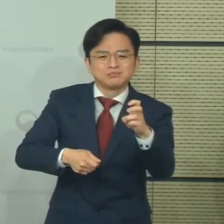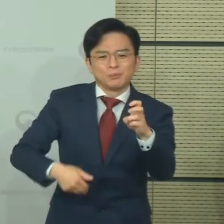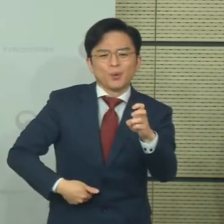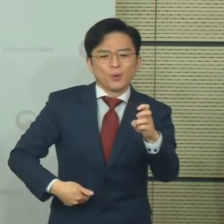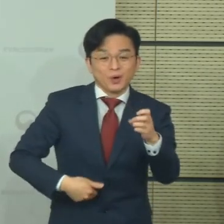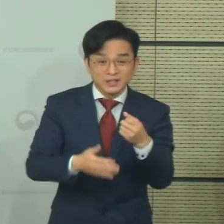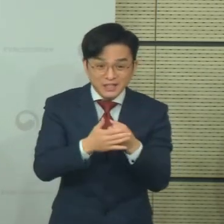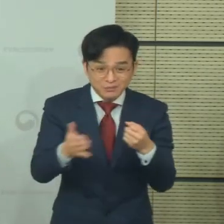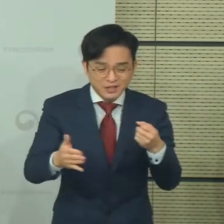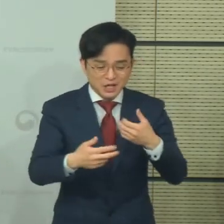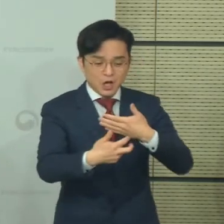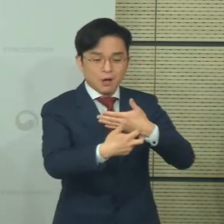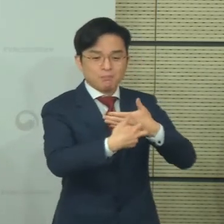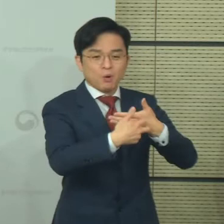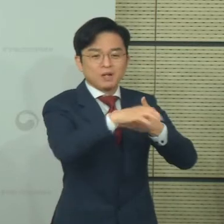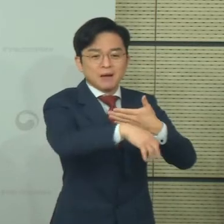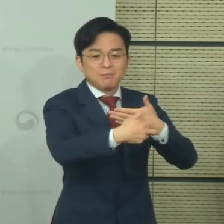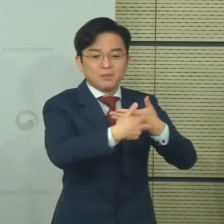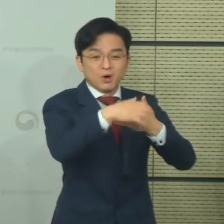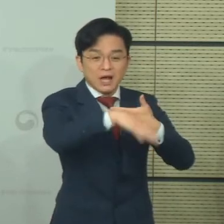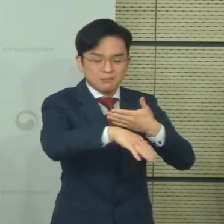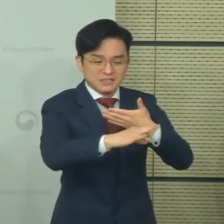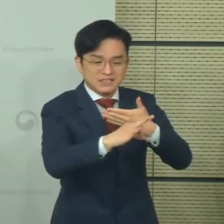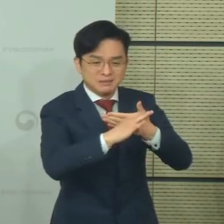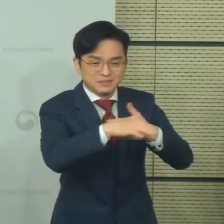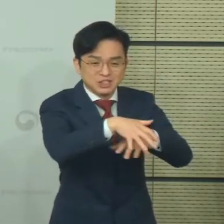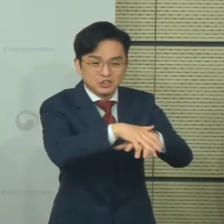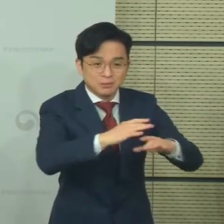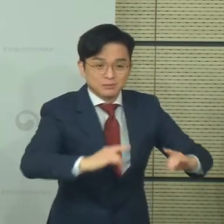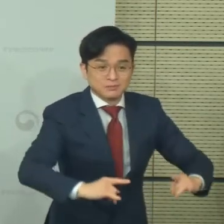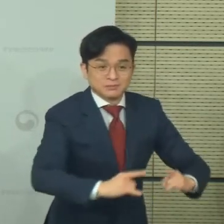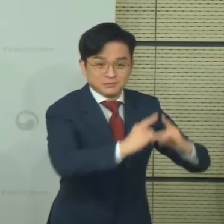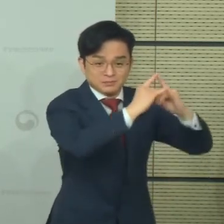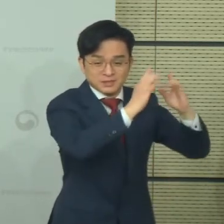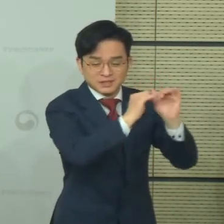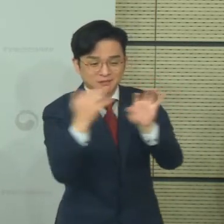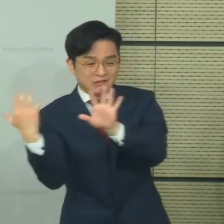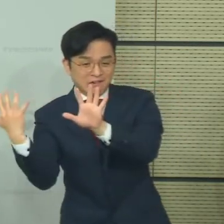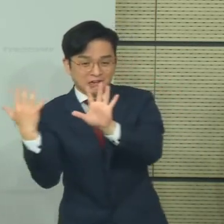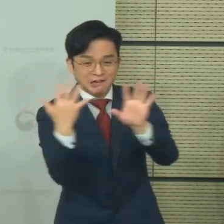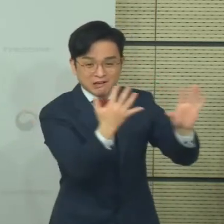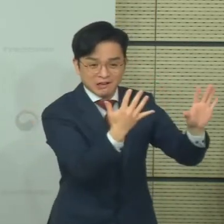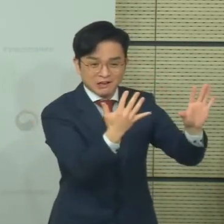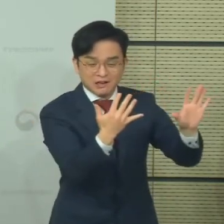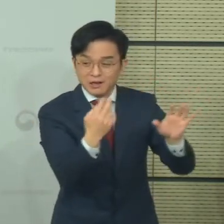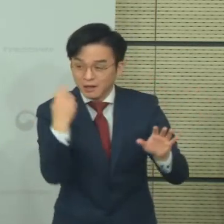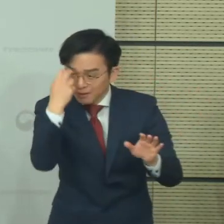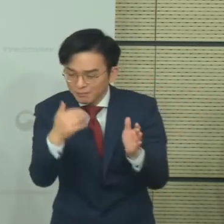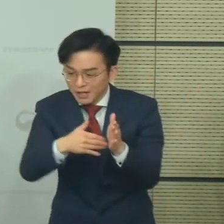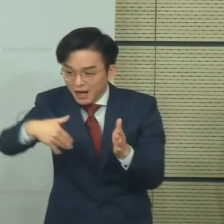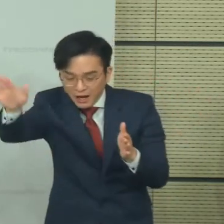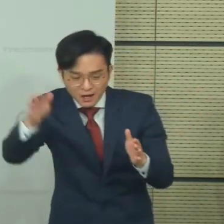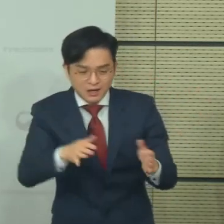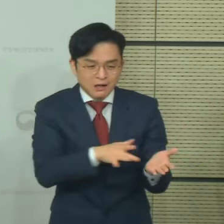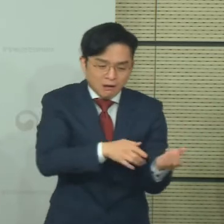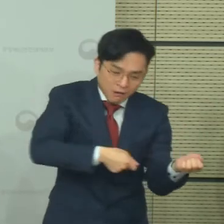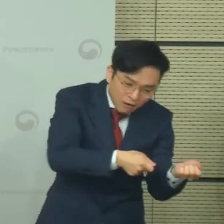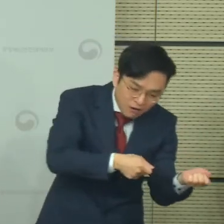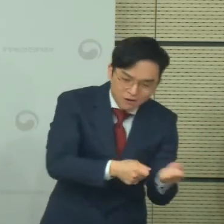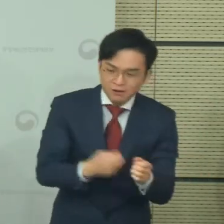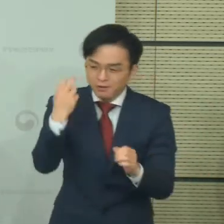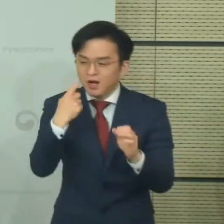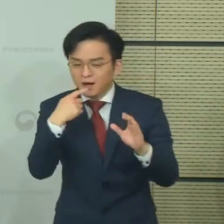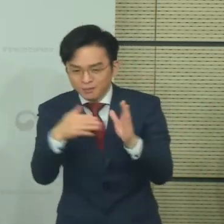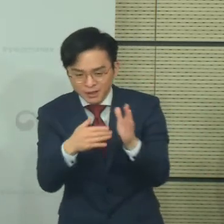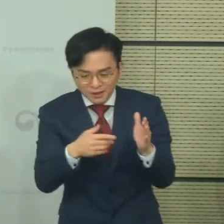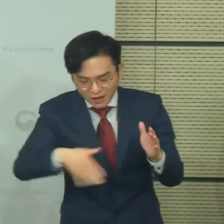지금 이거는 작은 부스를 만들어서 부스 안의 공간에 환자가 들어가서 거기서 검체 채취를 바깥에서 의료진들이